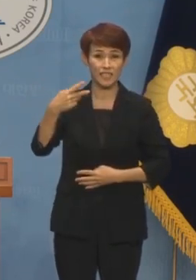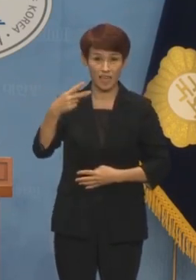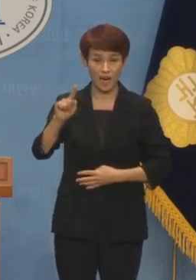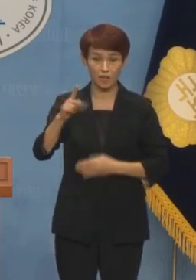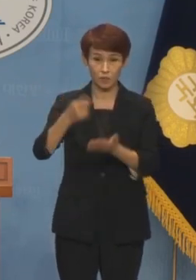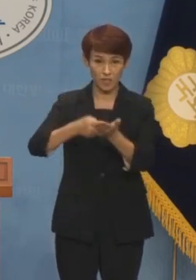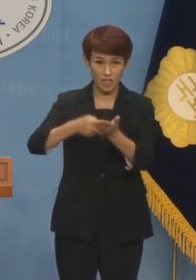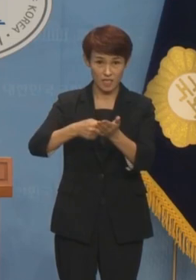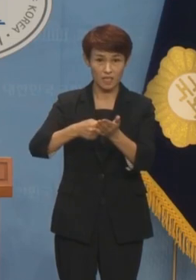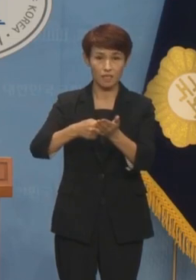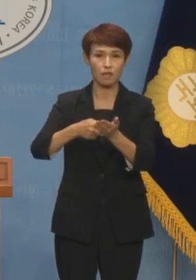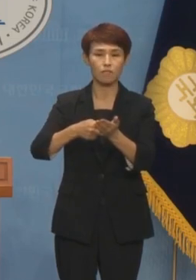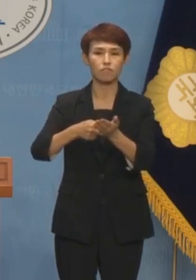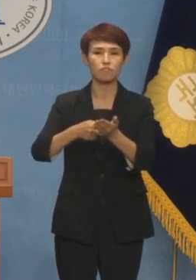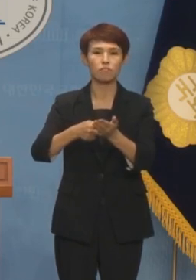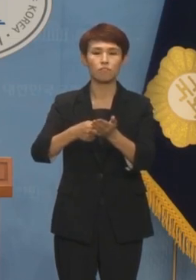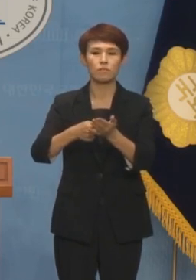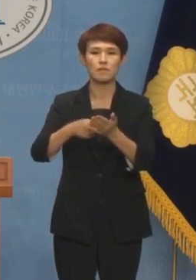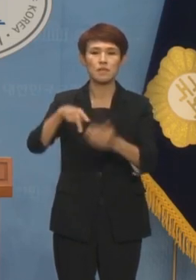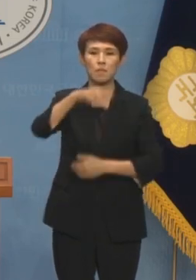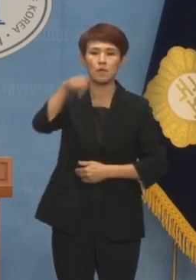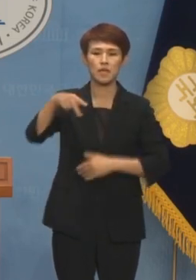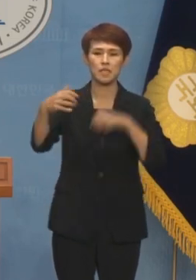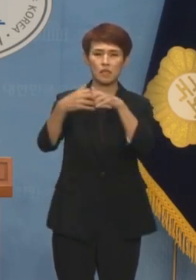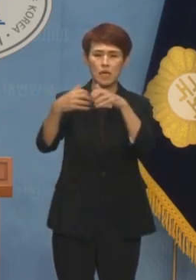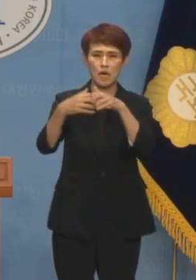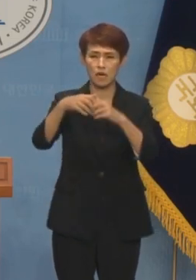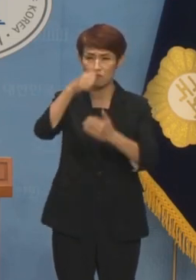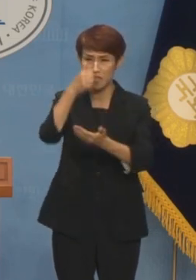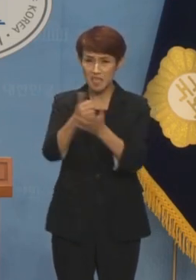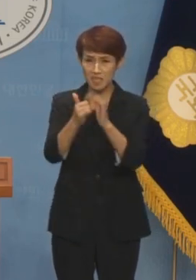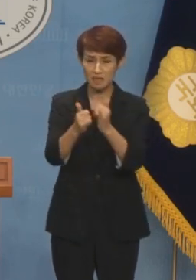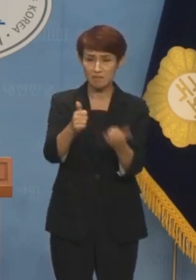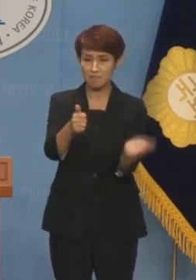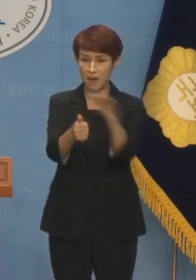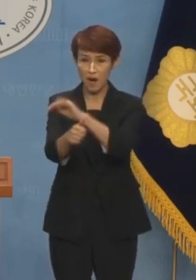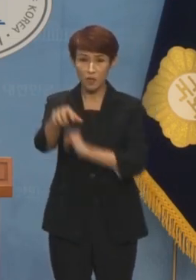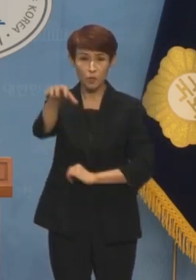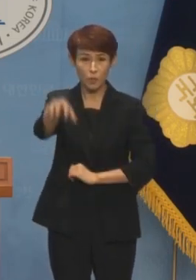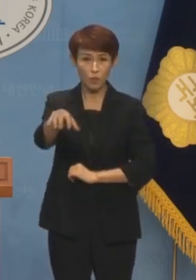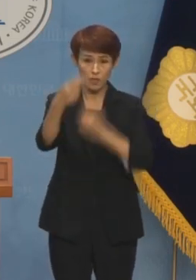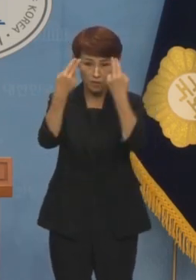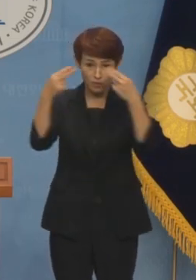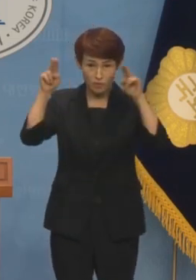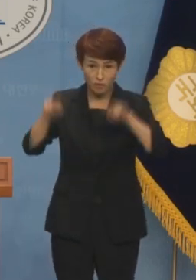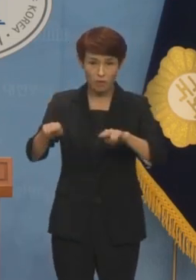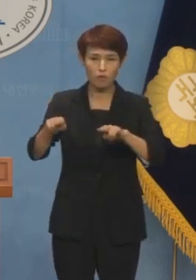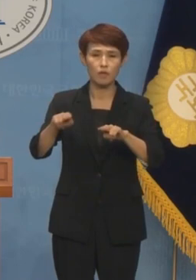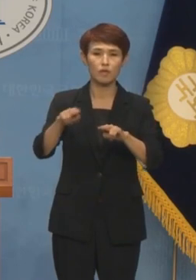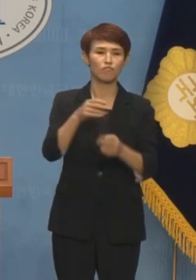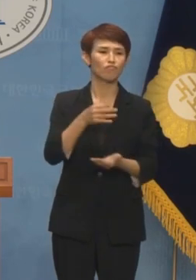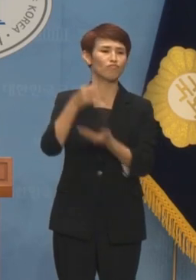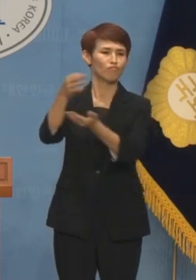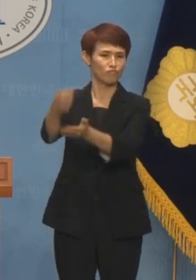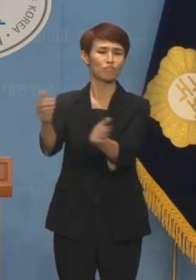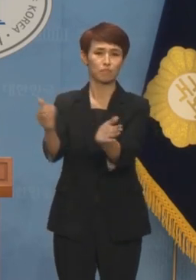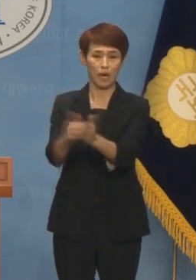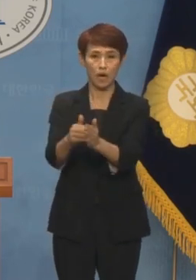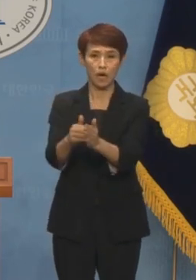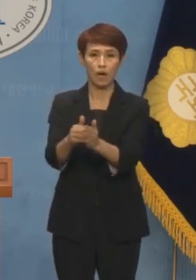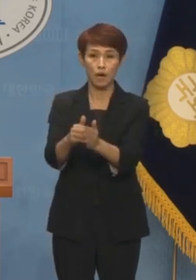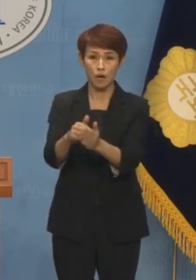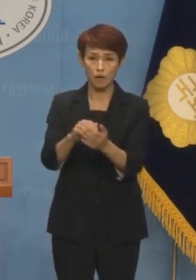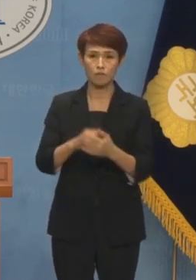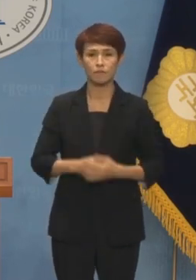본인의 명의로 태평양 전쟁 A급 전범이 합사된 야스쿠니 신사의 공물을 복납한 이후